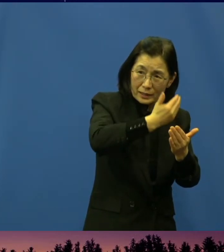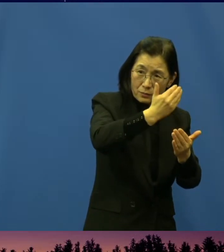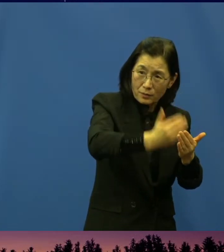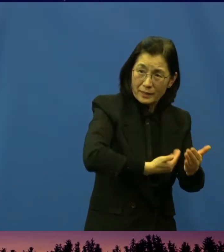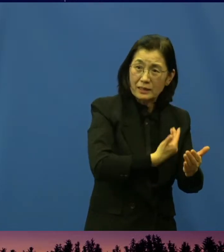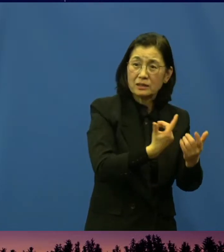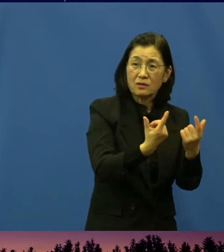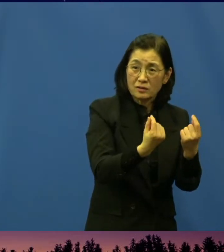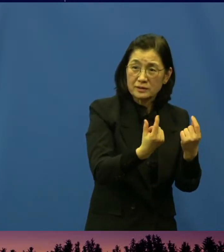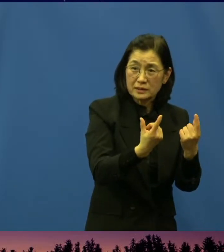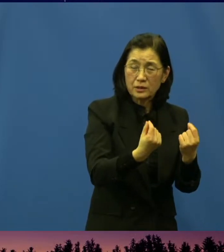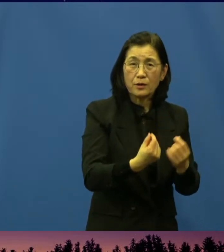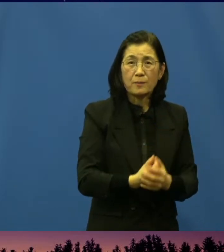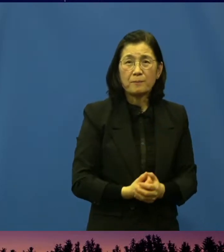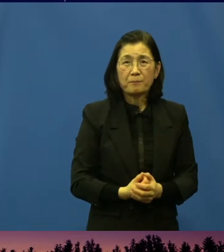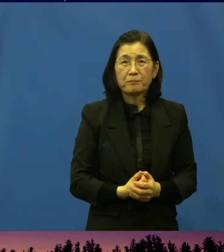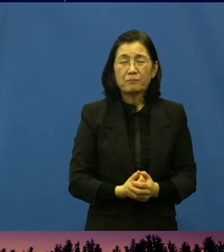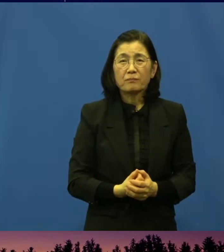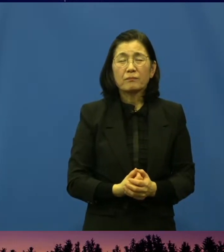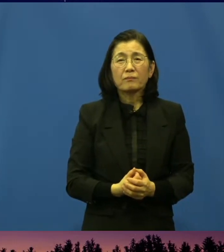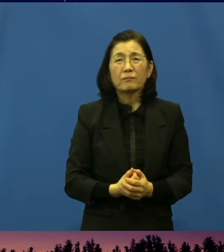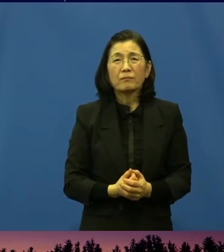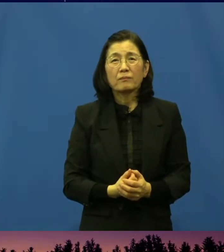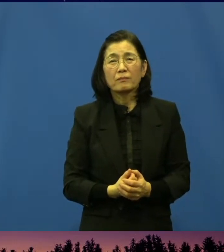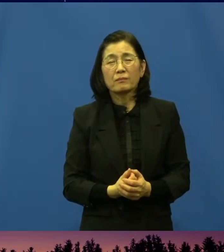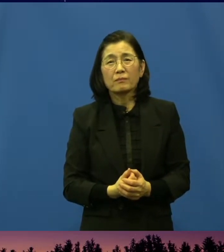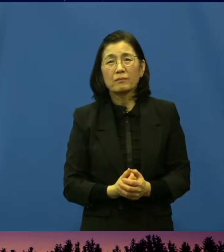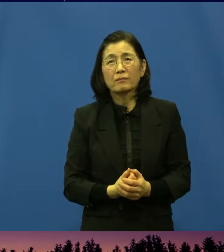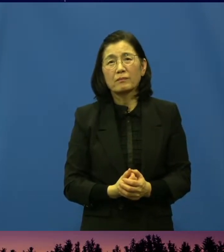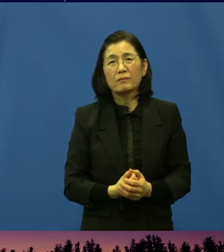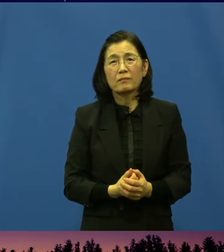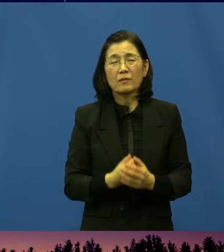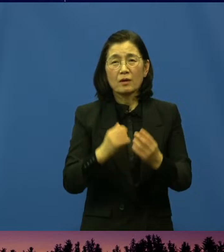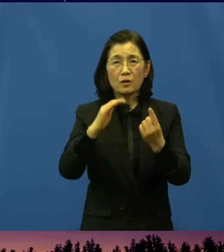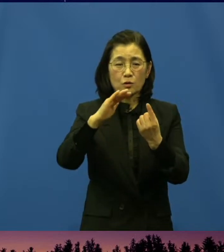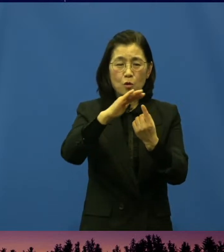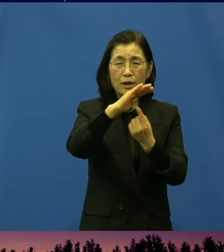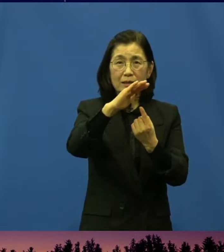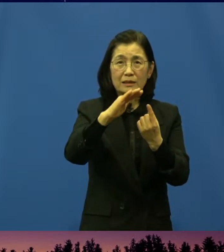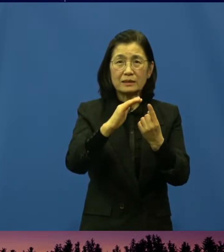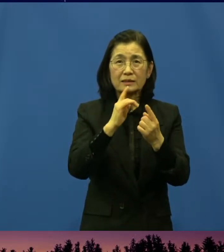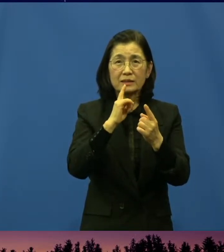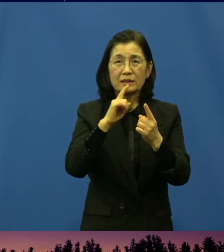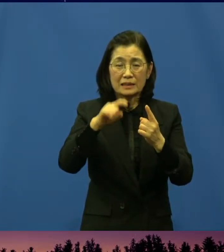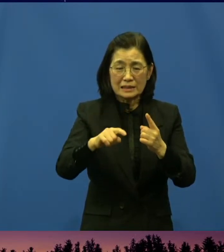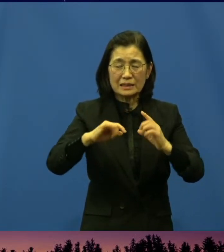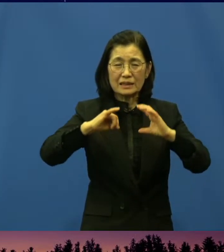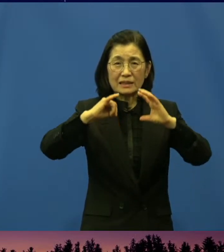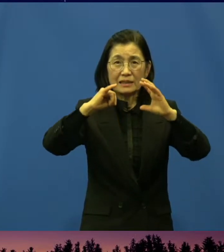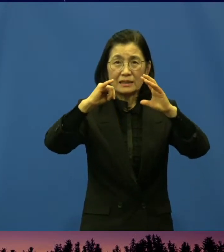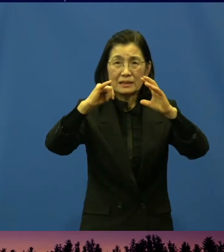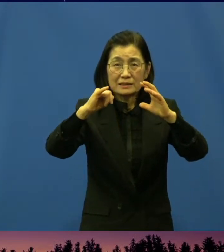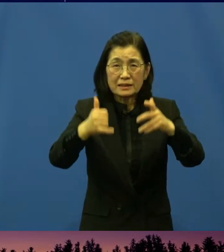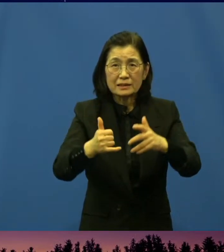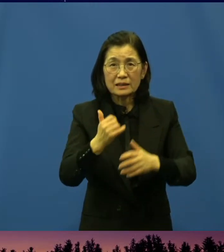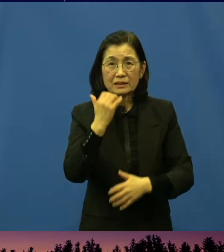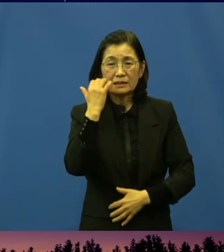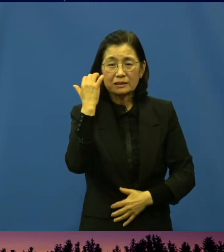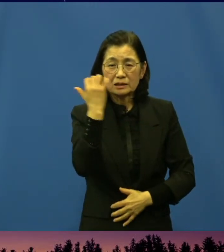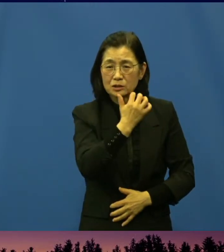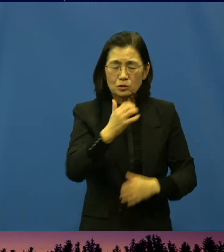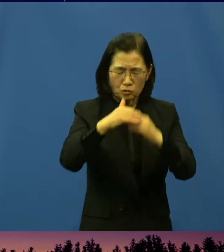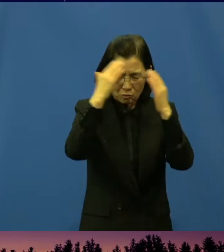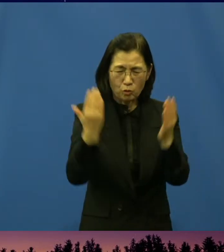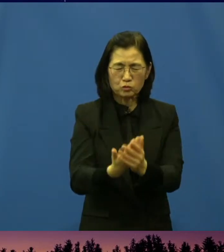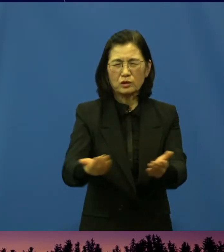그러니까 아까 여러분 요한일서의 말씀이 그거잖아요. 이 세상도 그 정욕도 지나가대